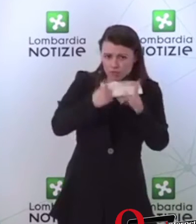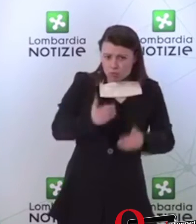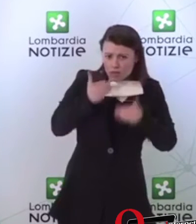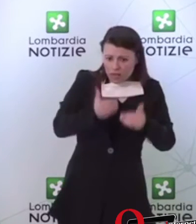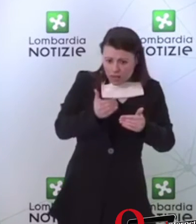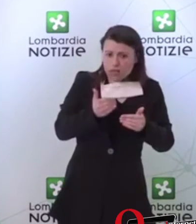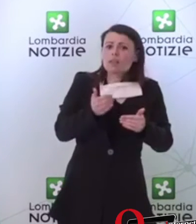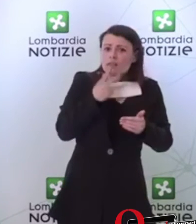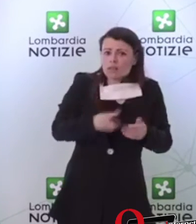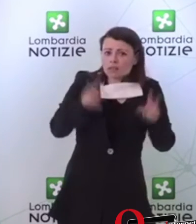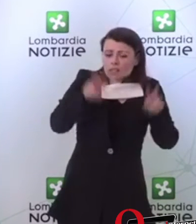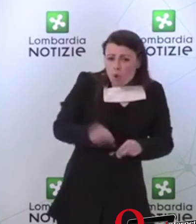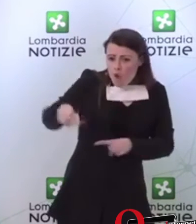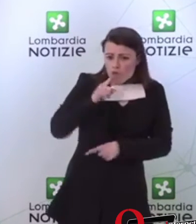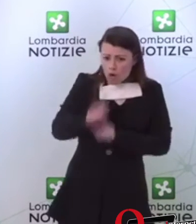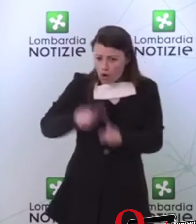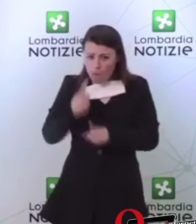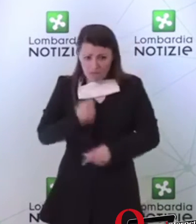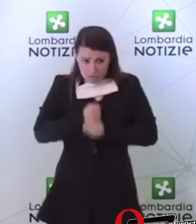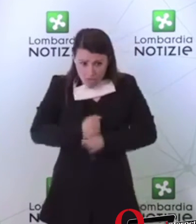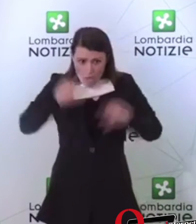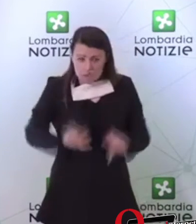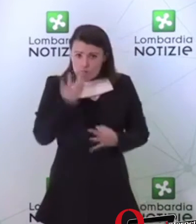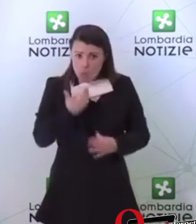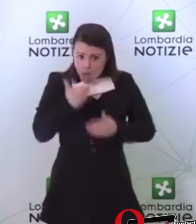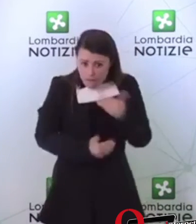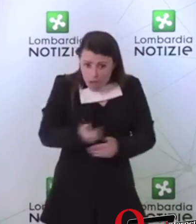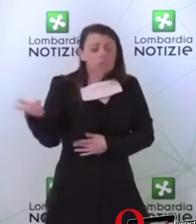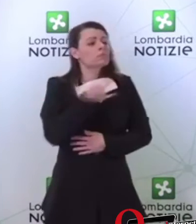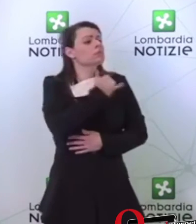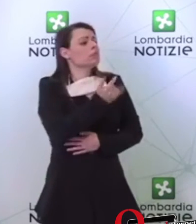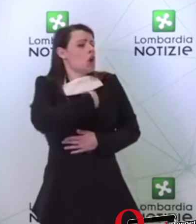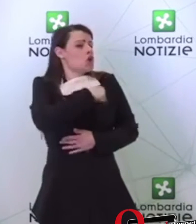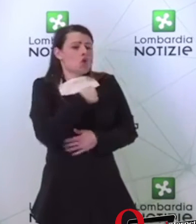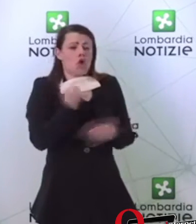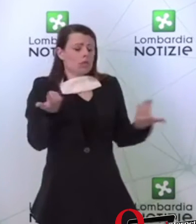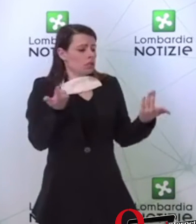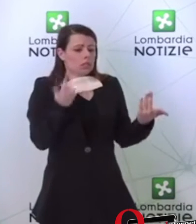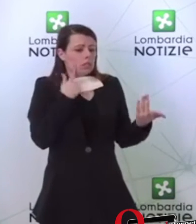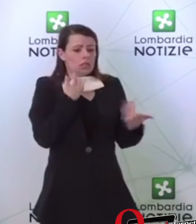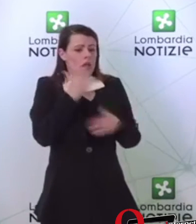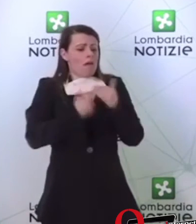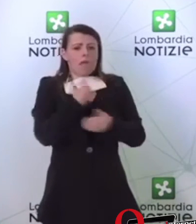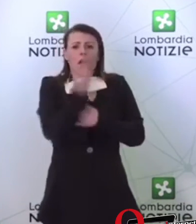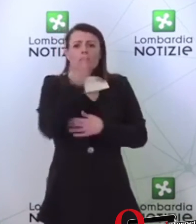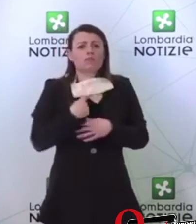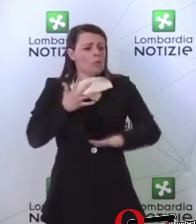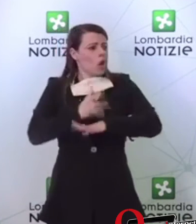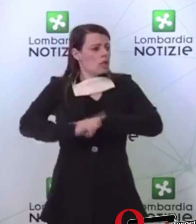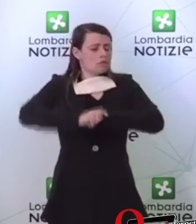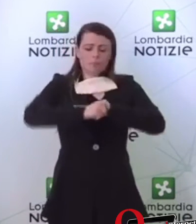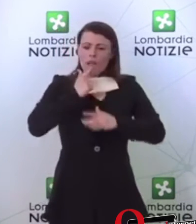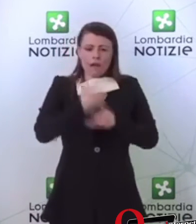linea fermissima, no, del... Noi siamo nella linea di poter mantenere le stesse misure che noi